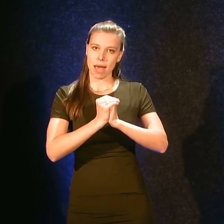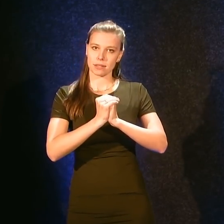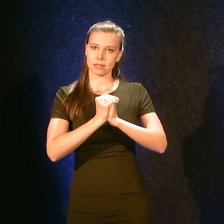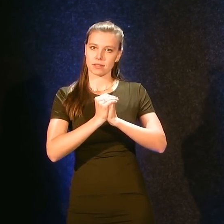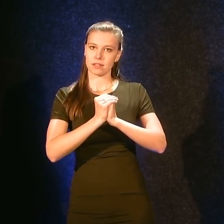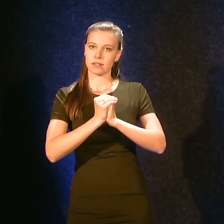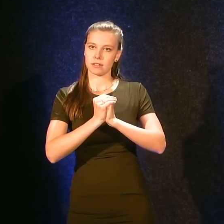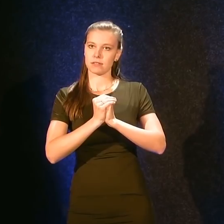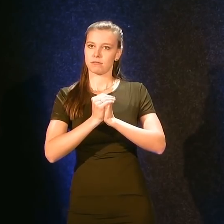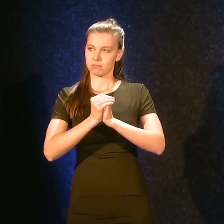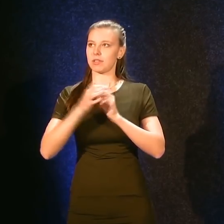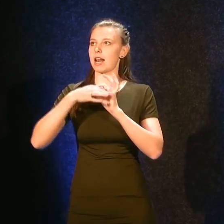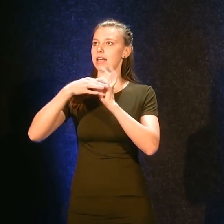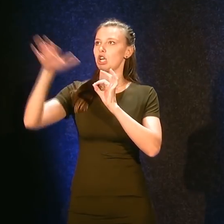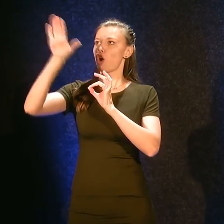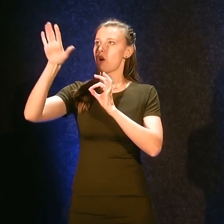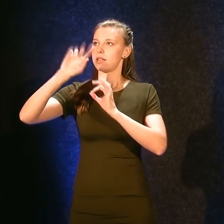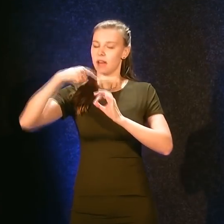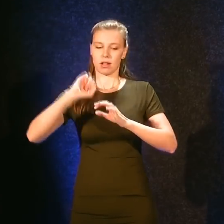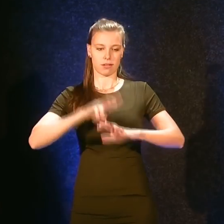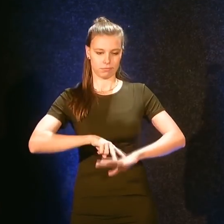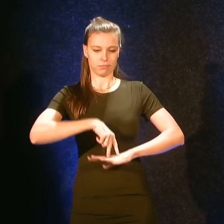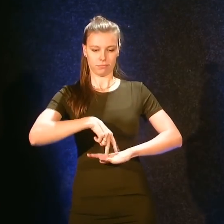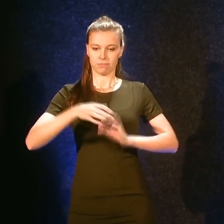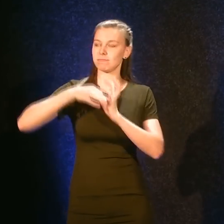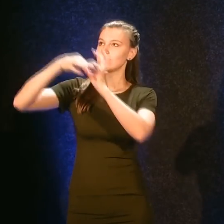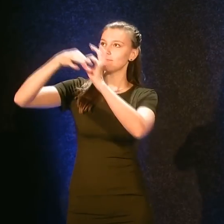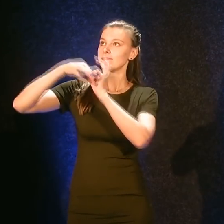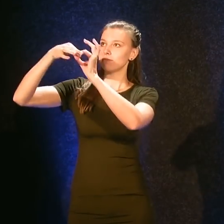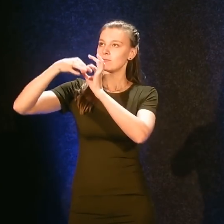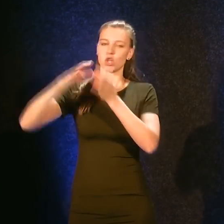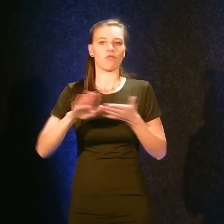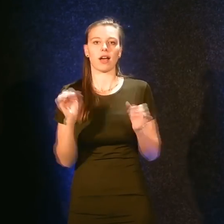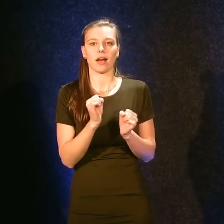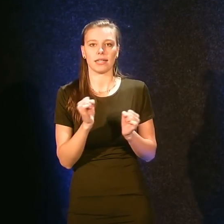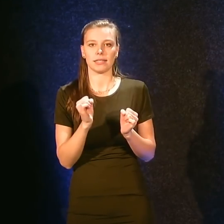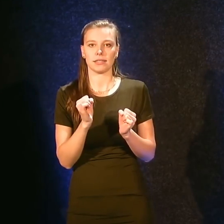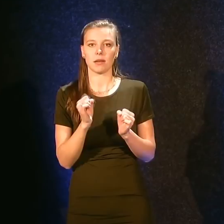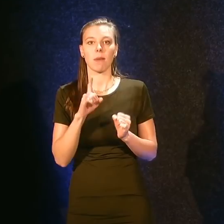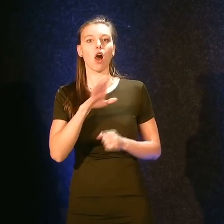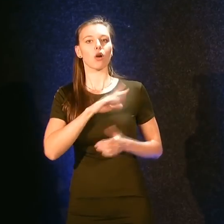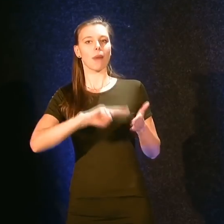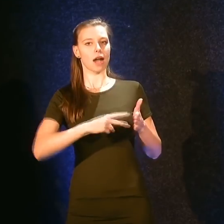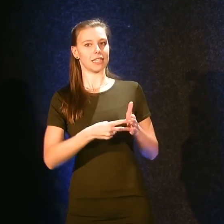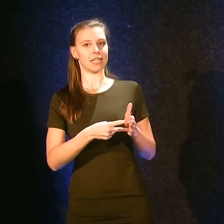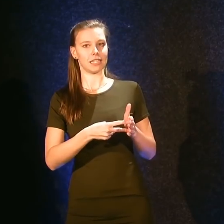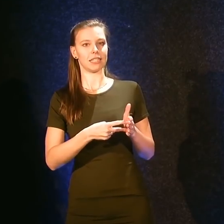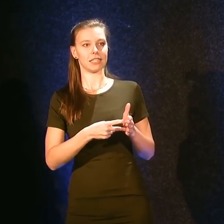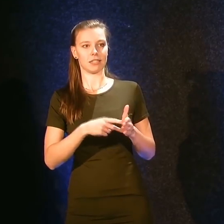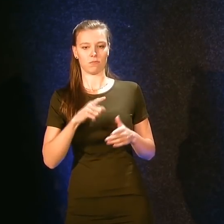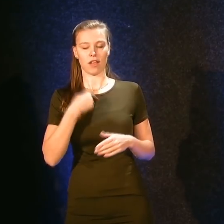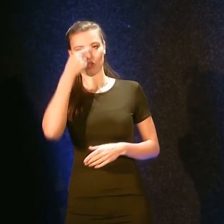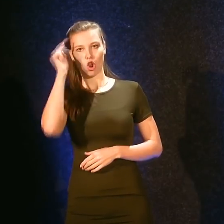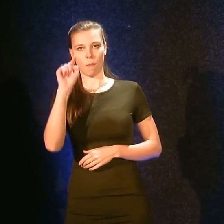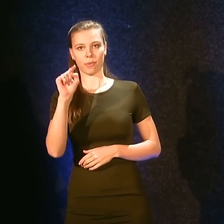je er staan, te midden van al die anderen. Als je dat lijntje hebt met boven. Maar hij is ook super praktisch. Ik hou er wel van. Hands